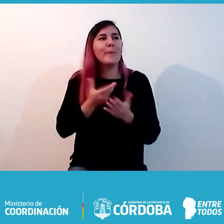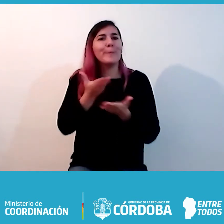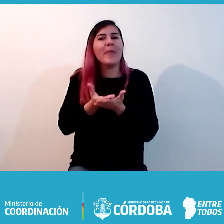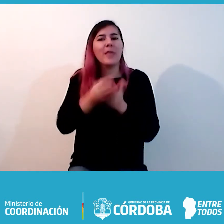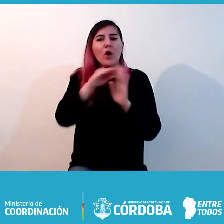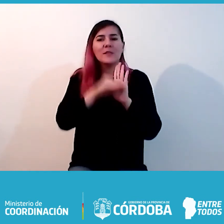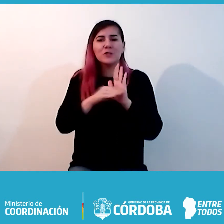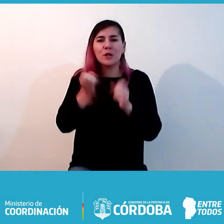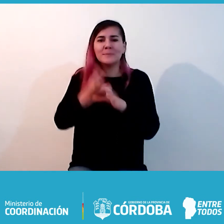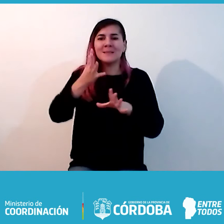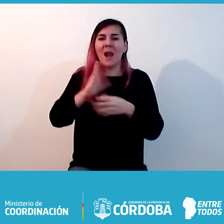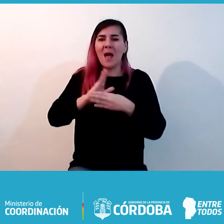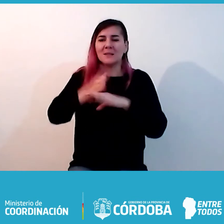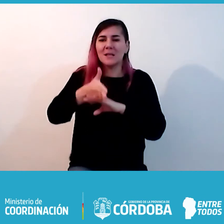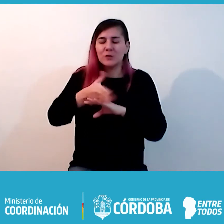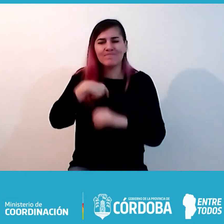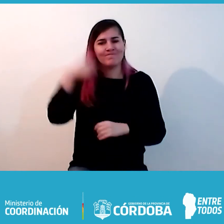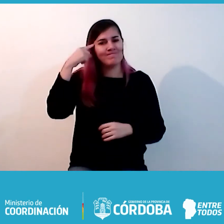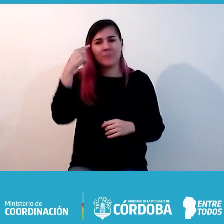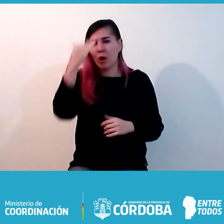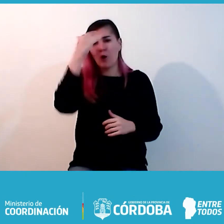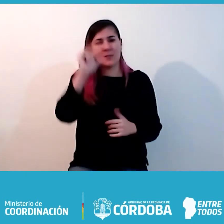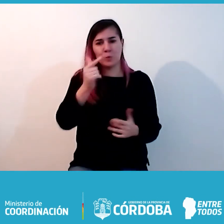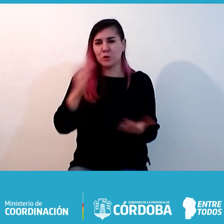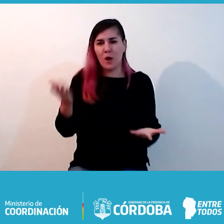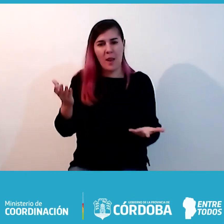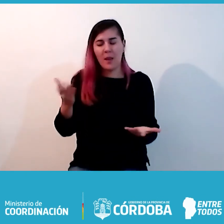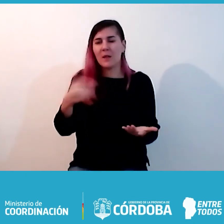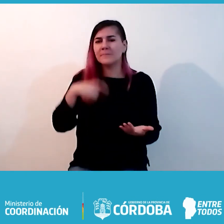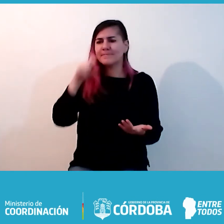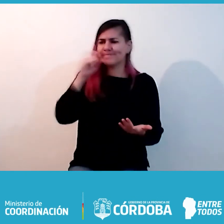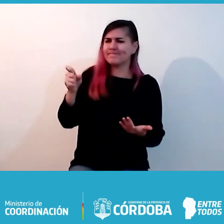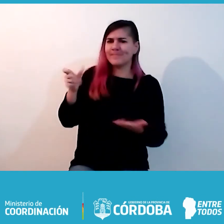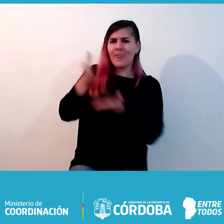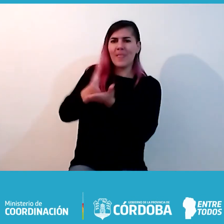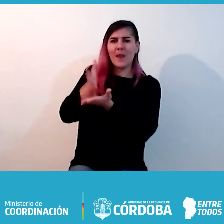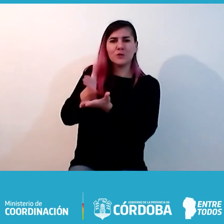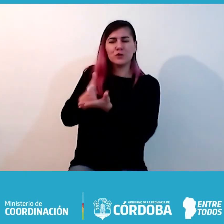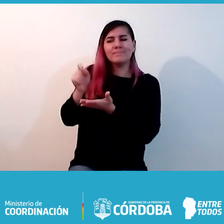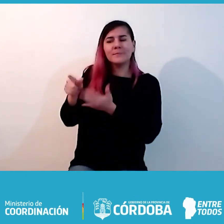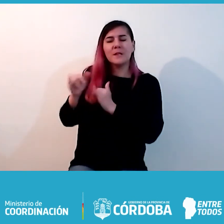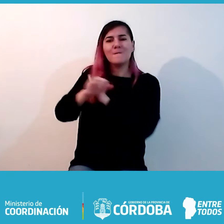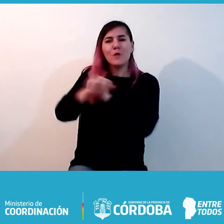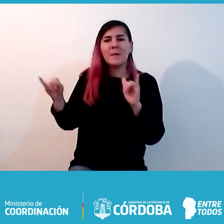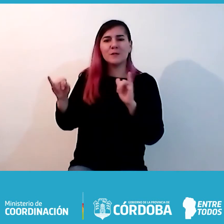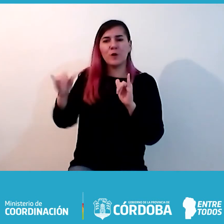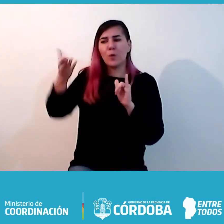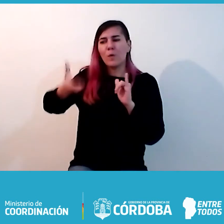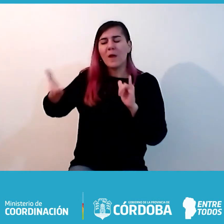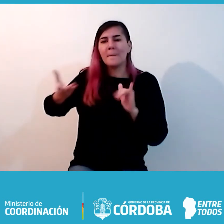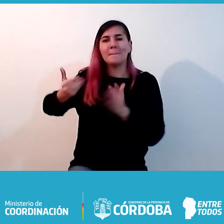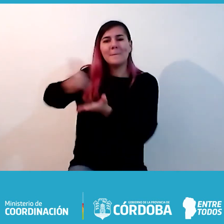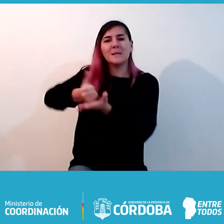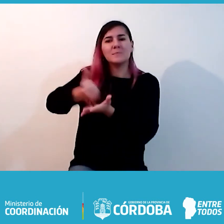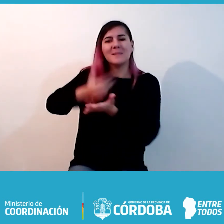especiales para acceder, por lo que la considera inconstitucional. Se vieron vulnerados los derechos a la información de la ciudadanía y a la participación real